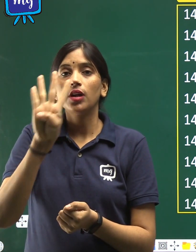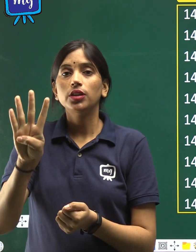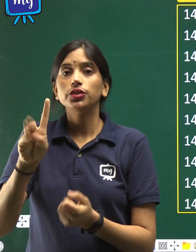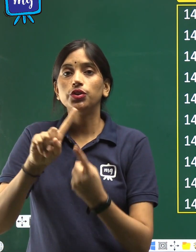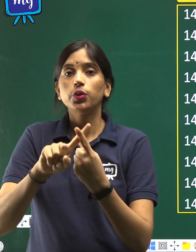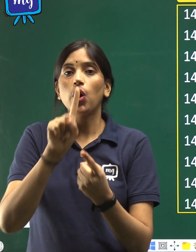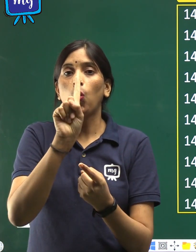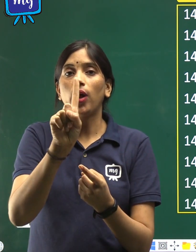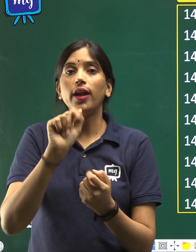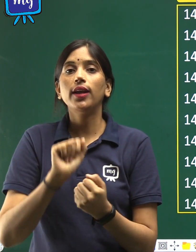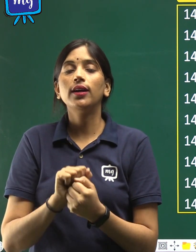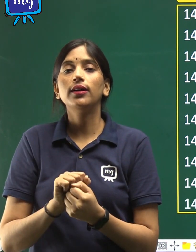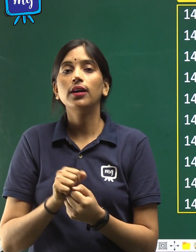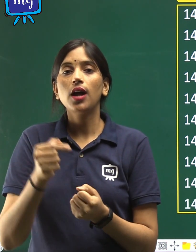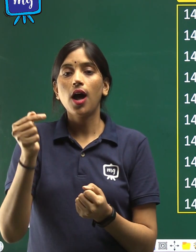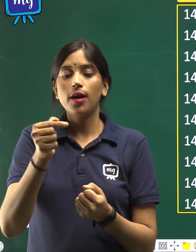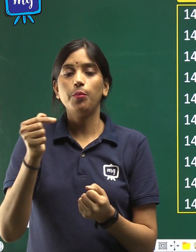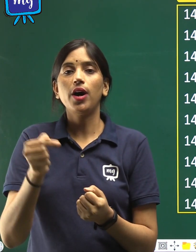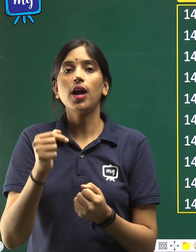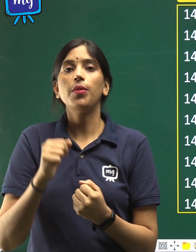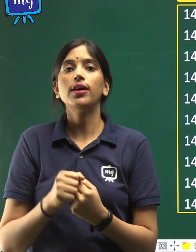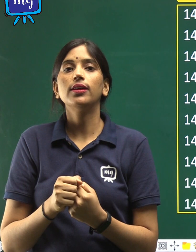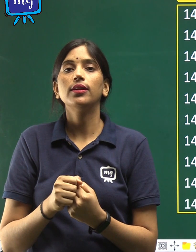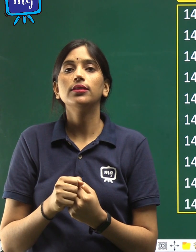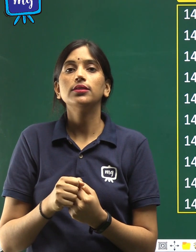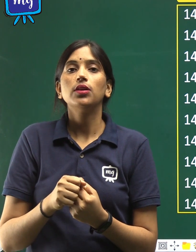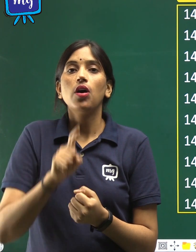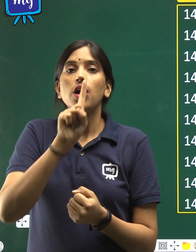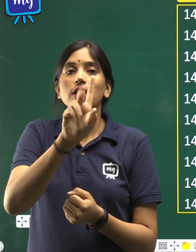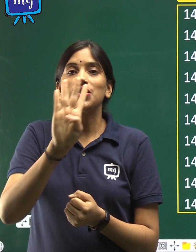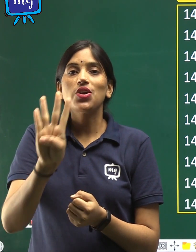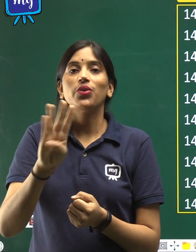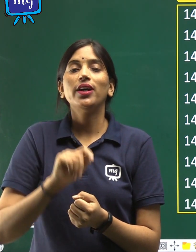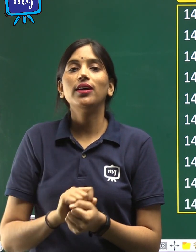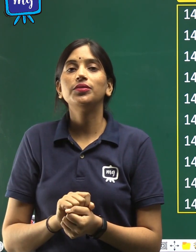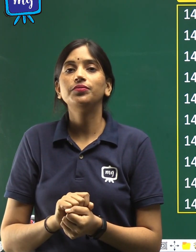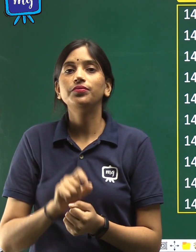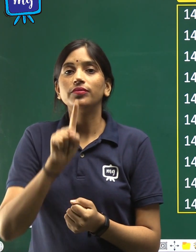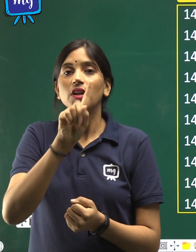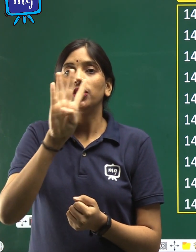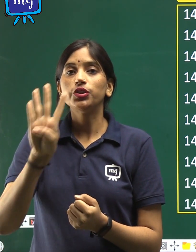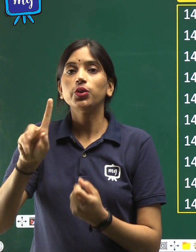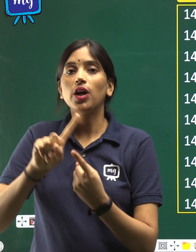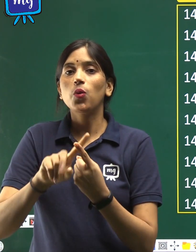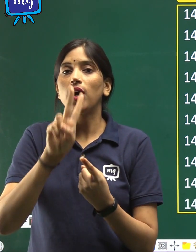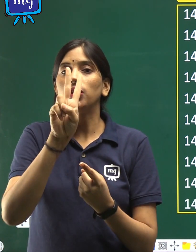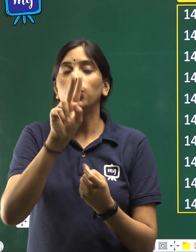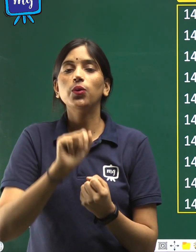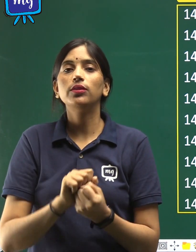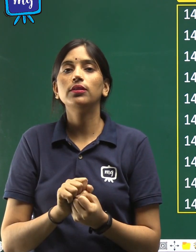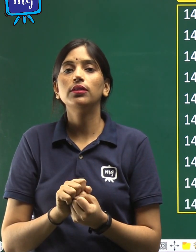14 गुणा 1 बराबर 14। 14 गुणा 2